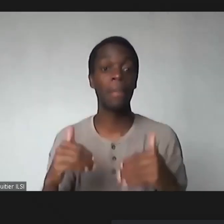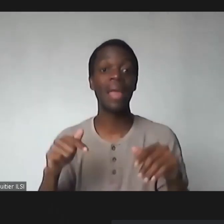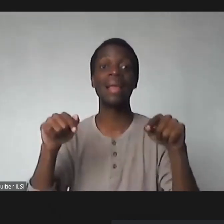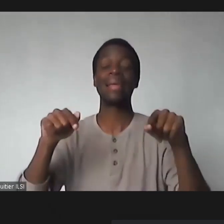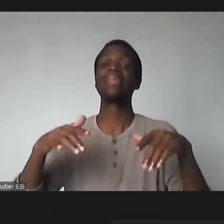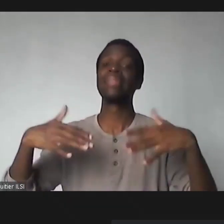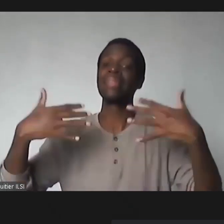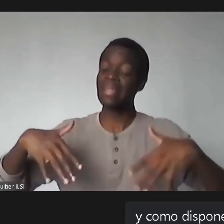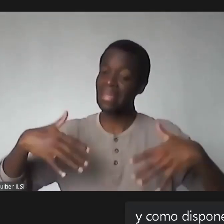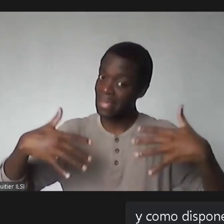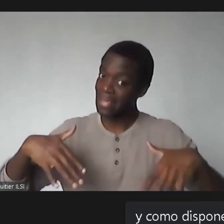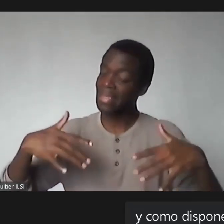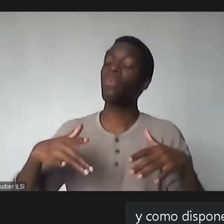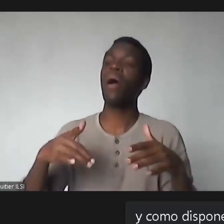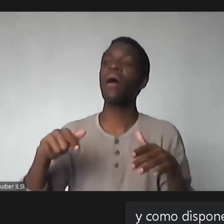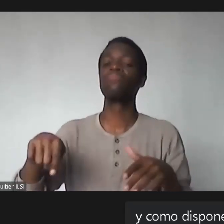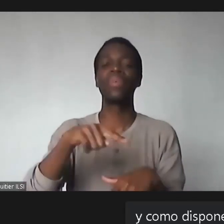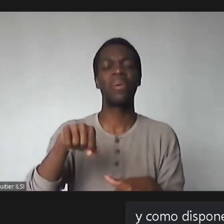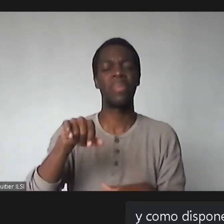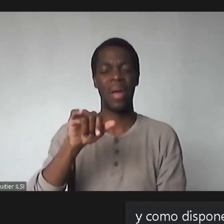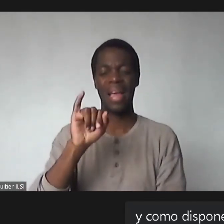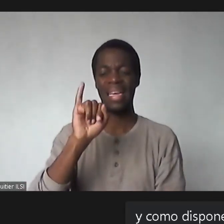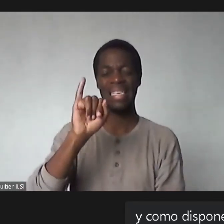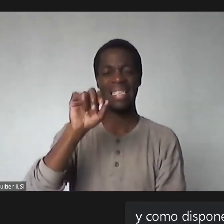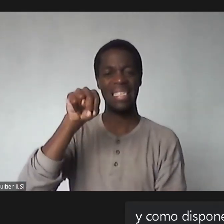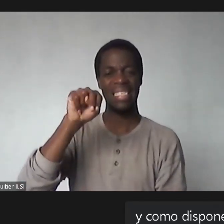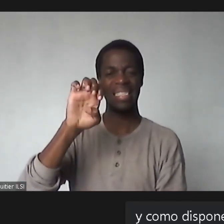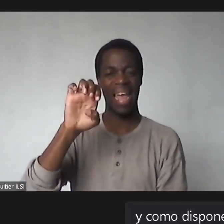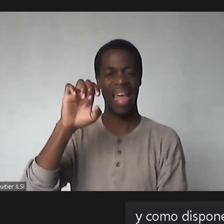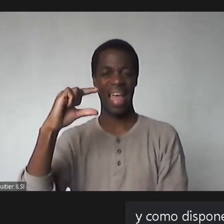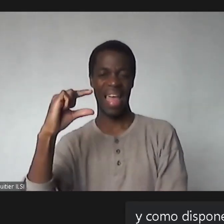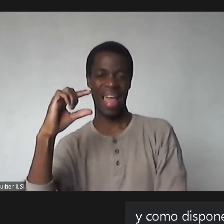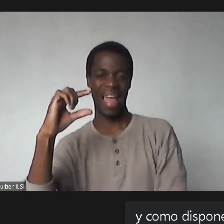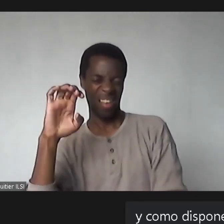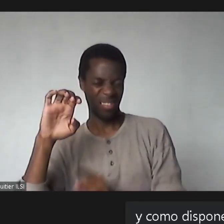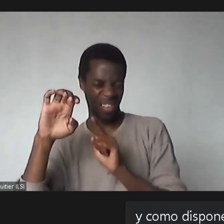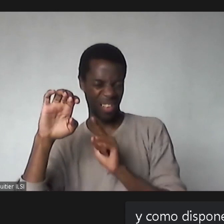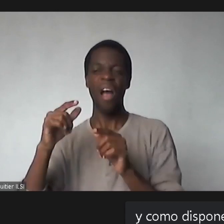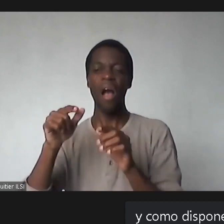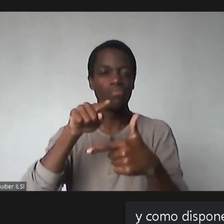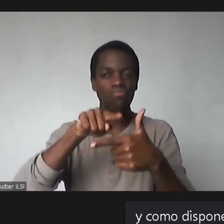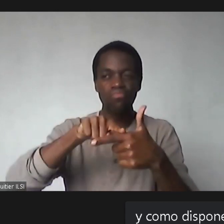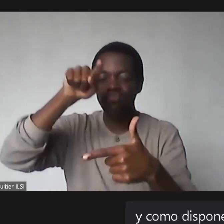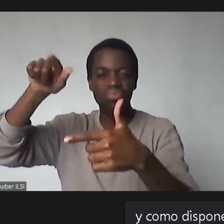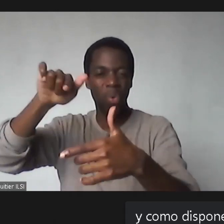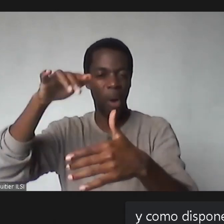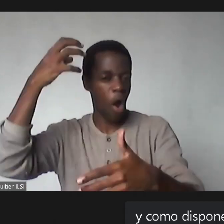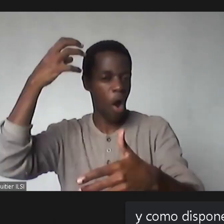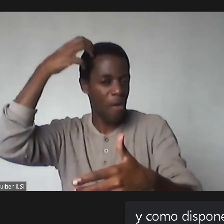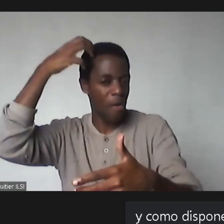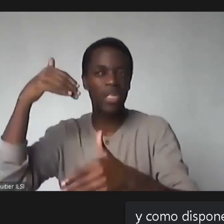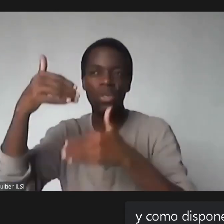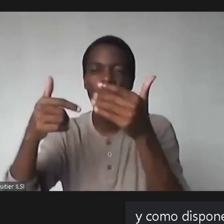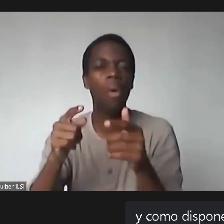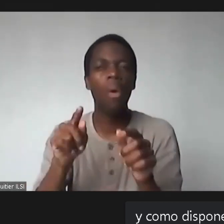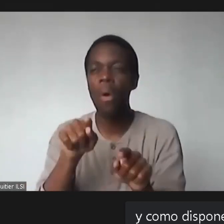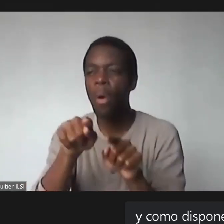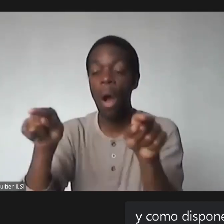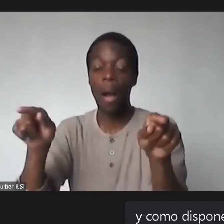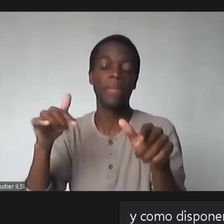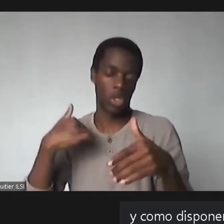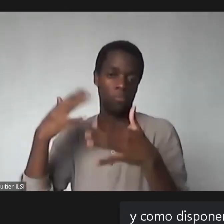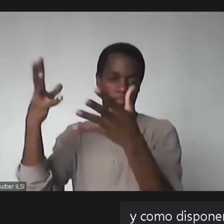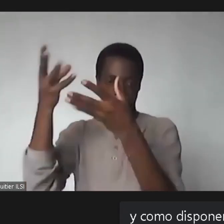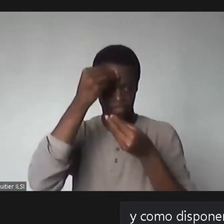pero hay posiciones que son mías y que no solamente son representativas del IBGE también. Bien,